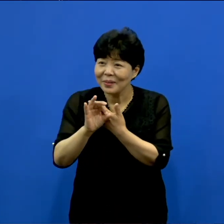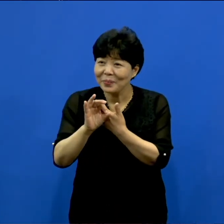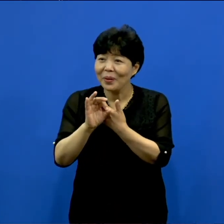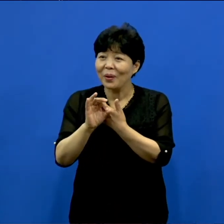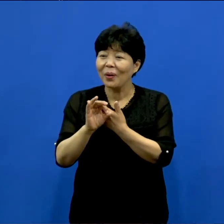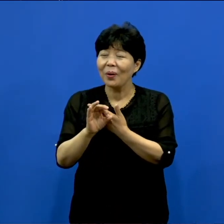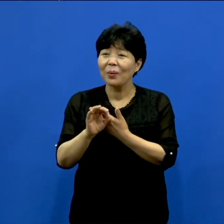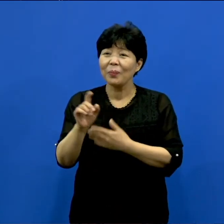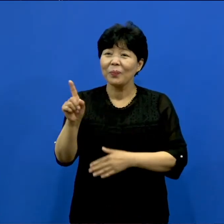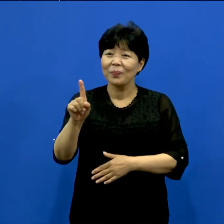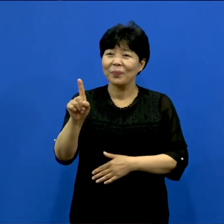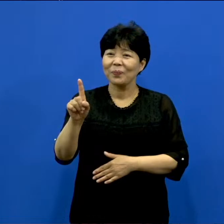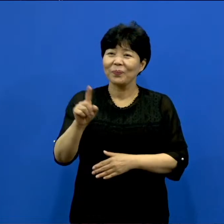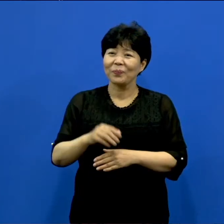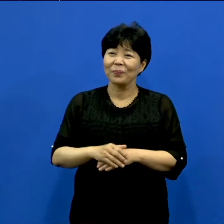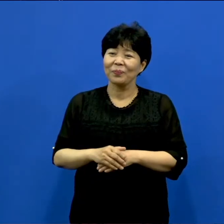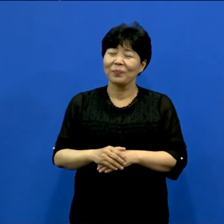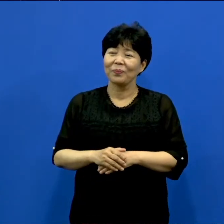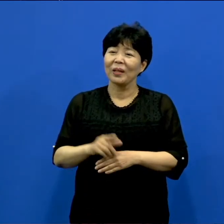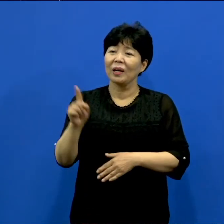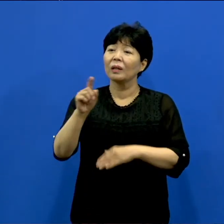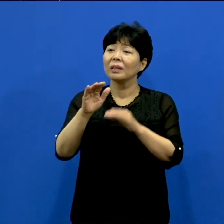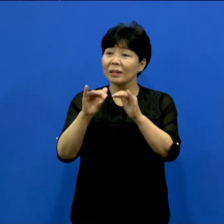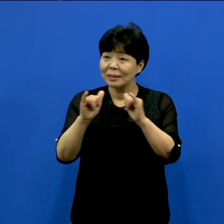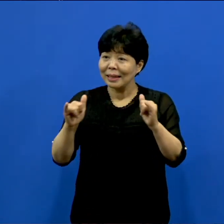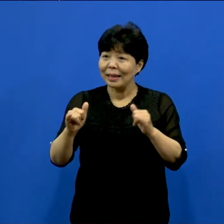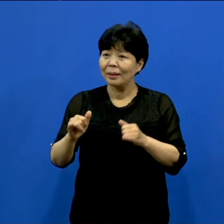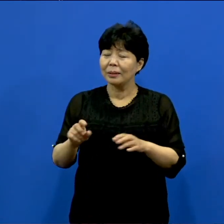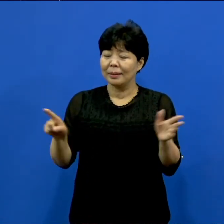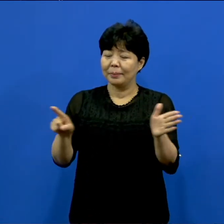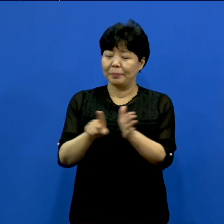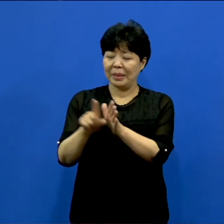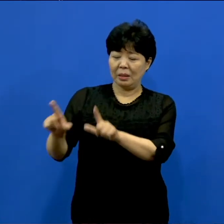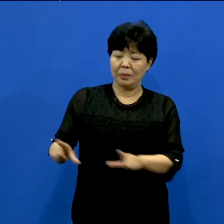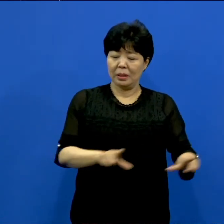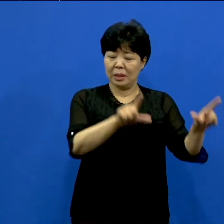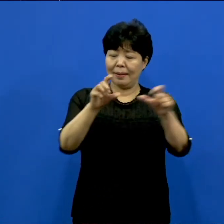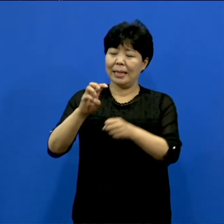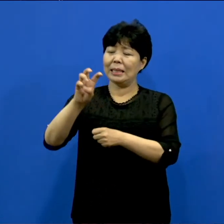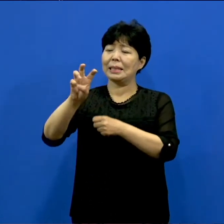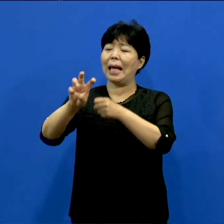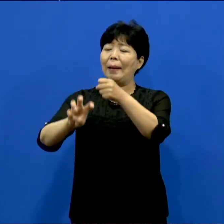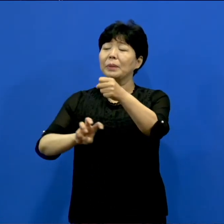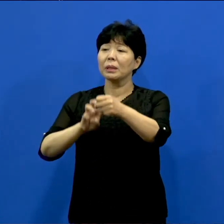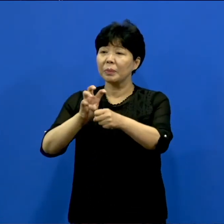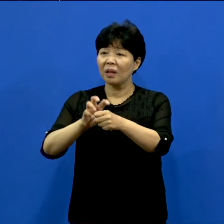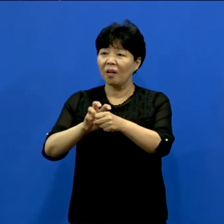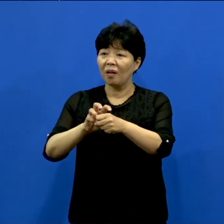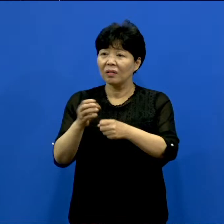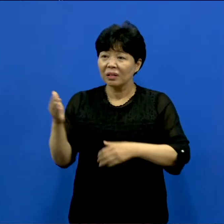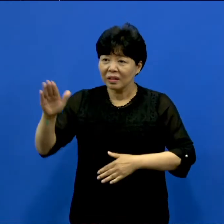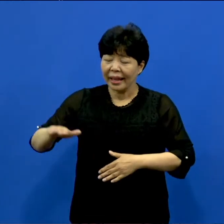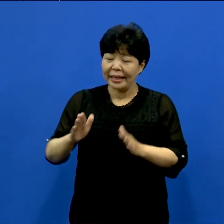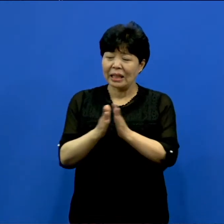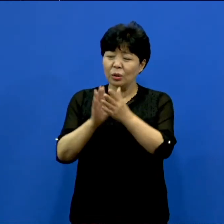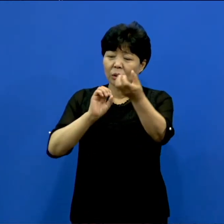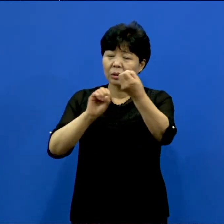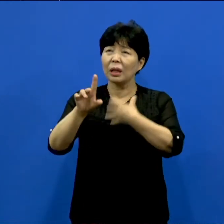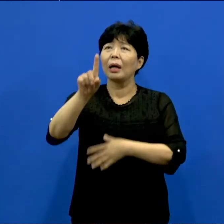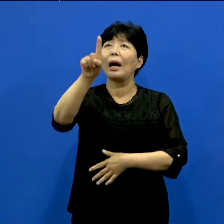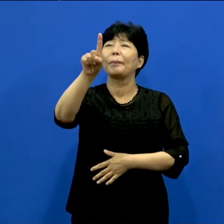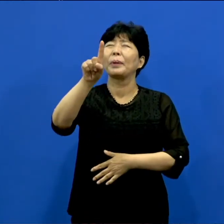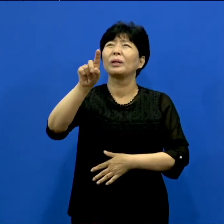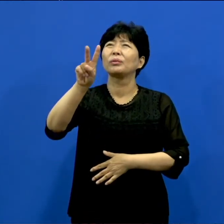어떻게 되겠어요 여러분? 어떤 분은 한 30년 믿었는데 기도 응답이 한 번, 두 번 뭐 이렇게 된, 그러면 그게 믿어지겠어요?